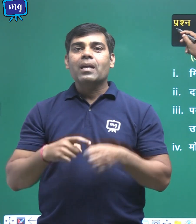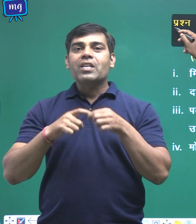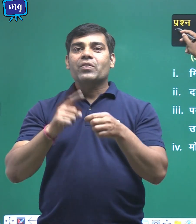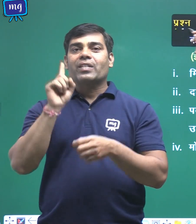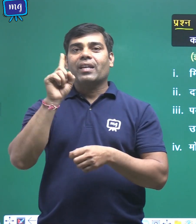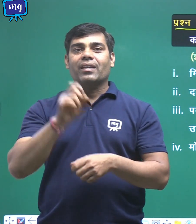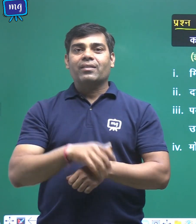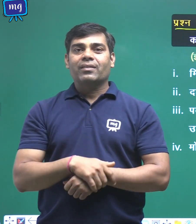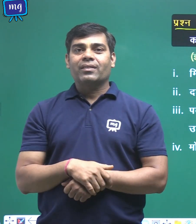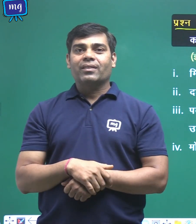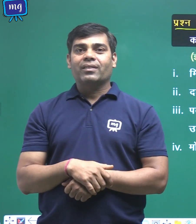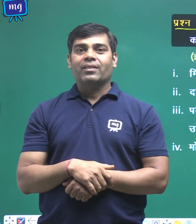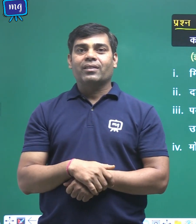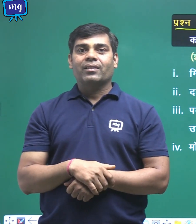1,